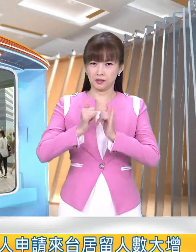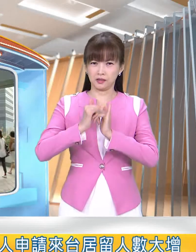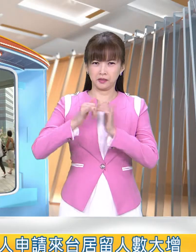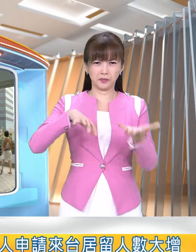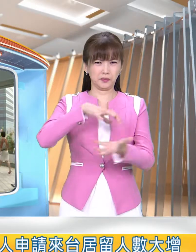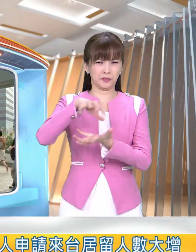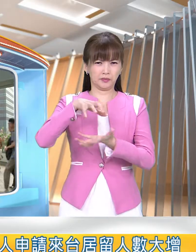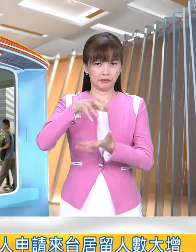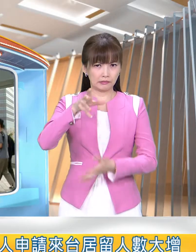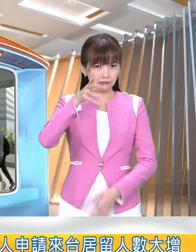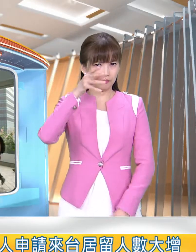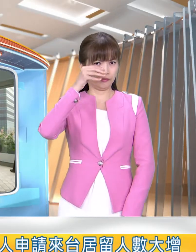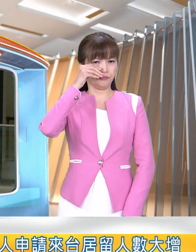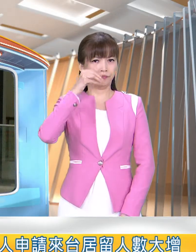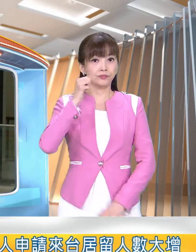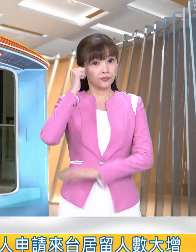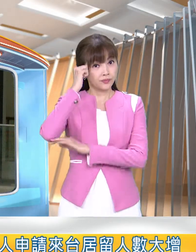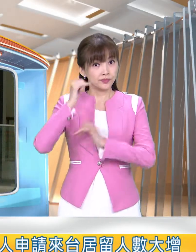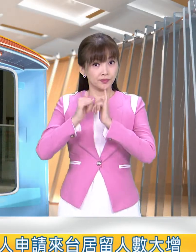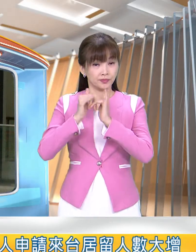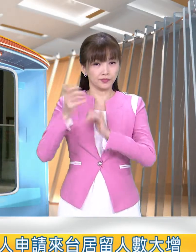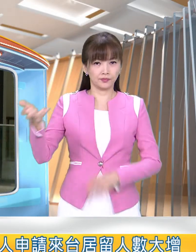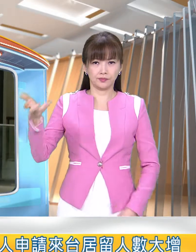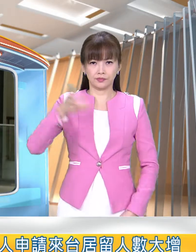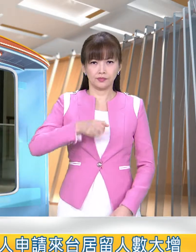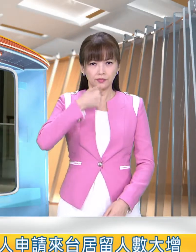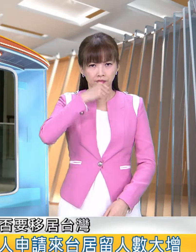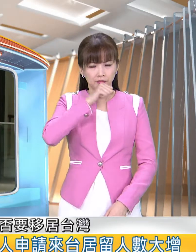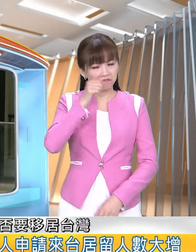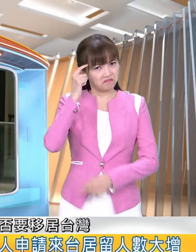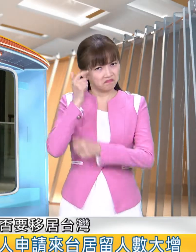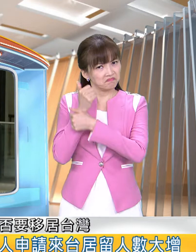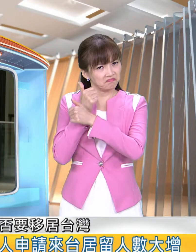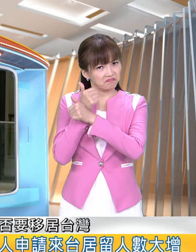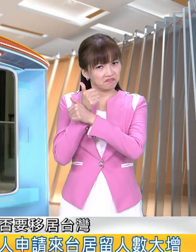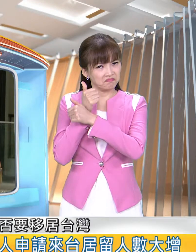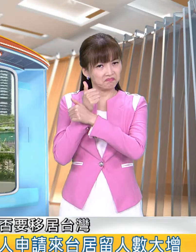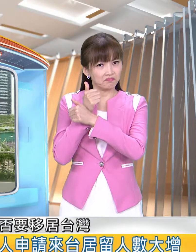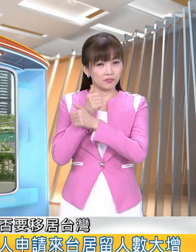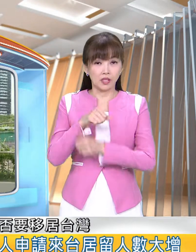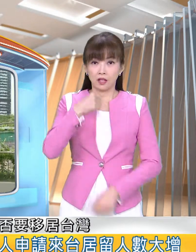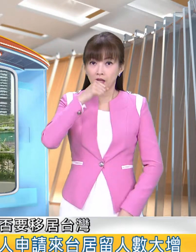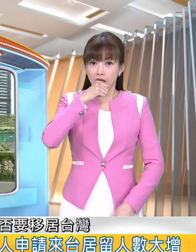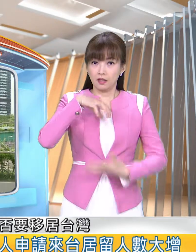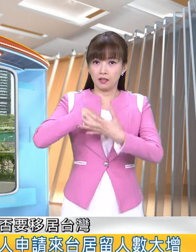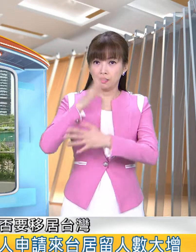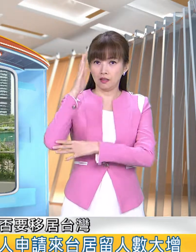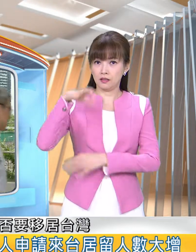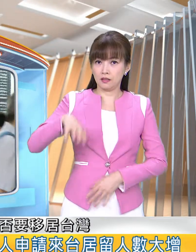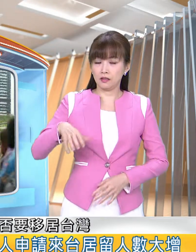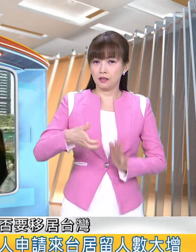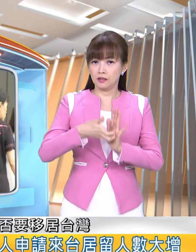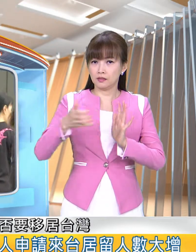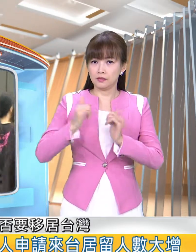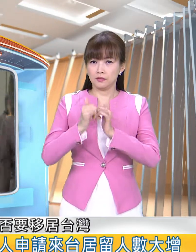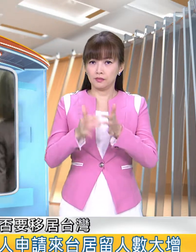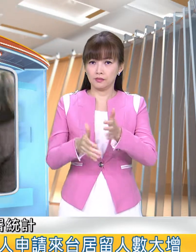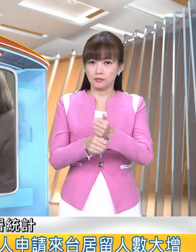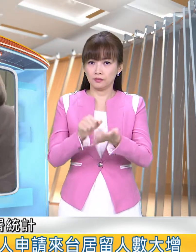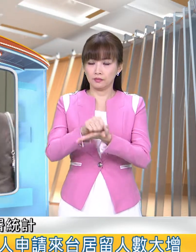香港社会动荡，让许多人思考是否要移居台湾。而根据内政部移民署